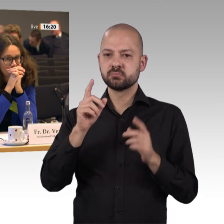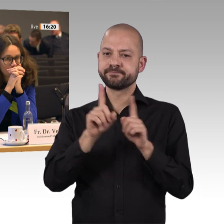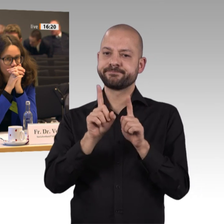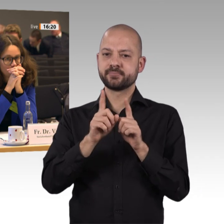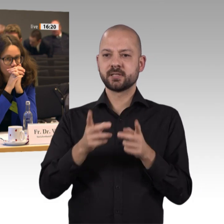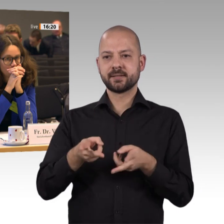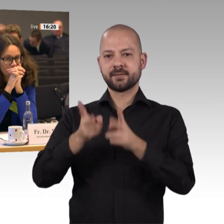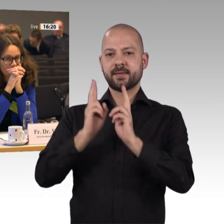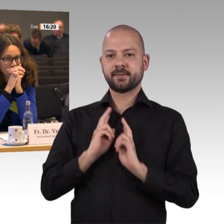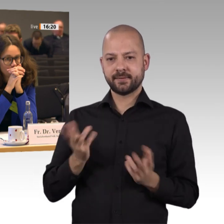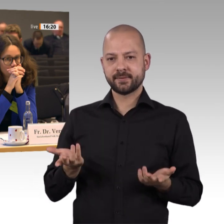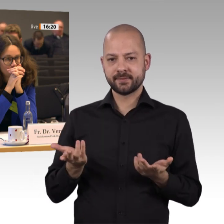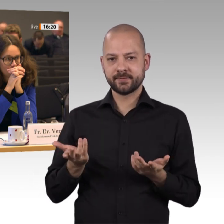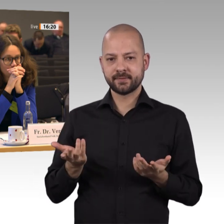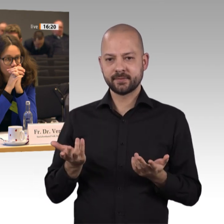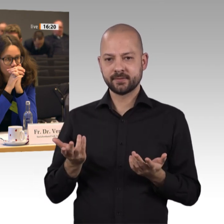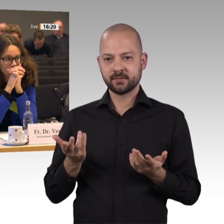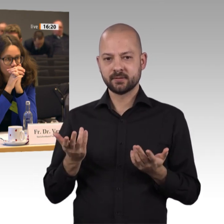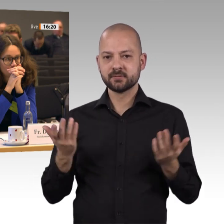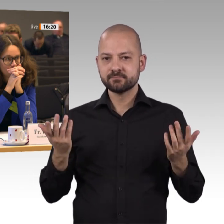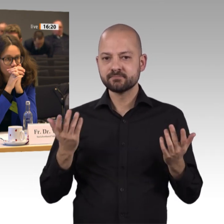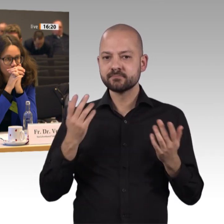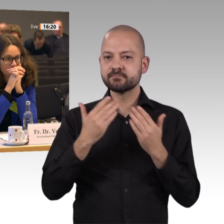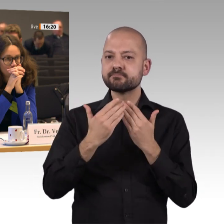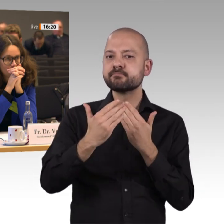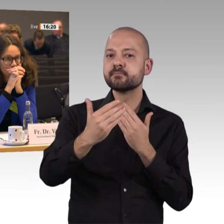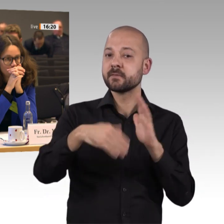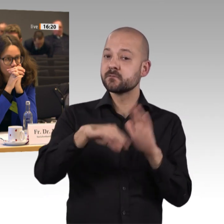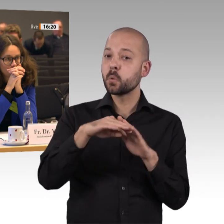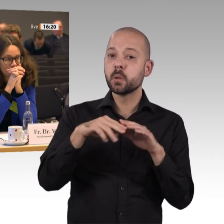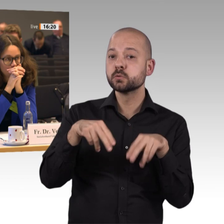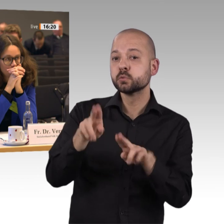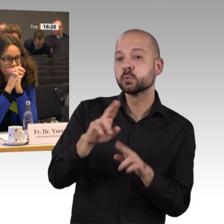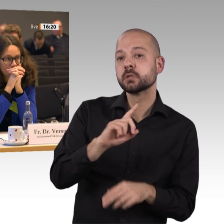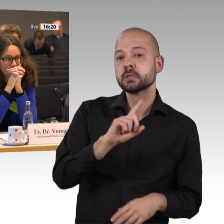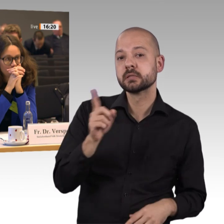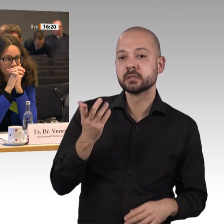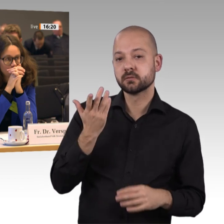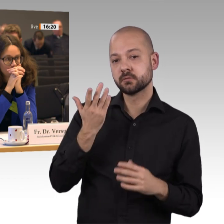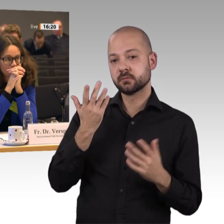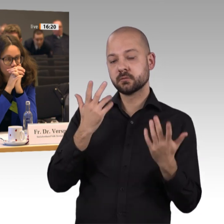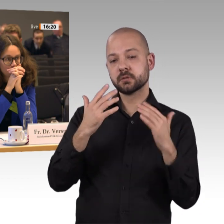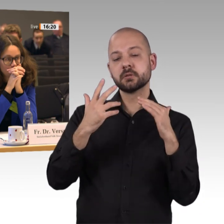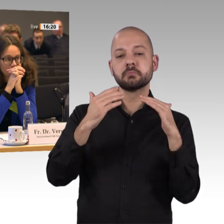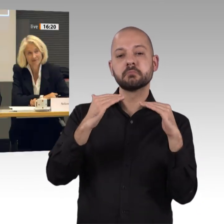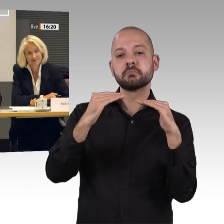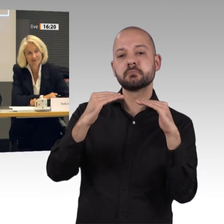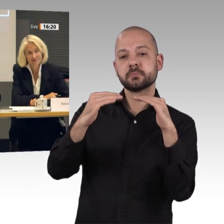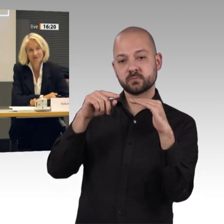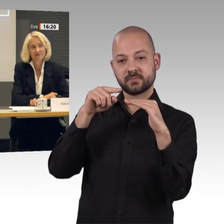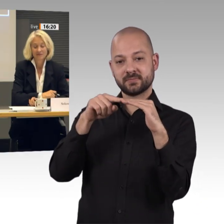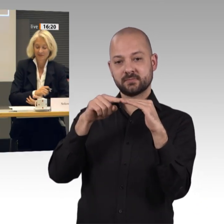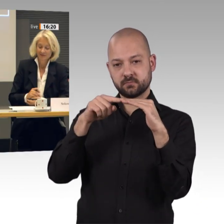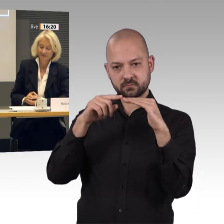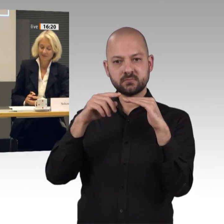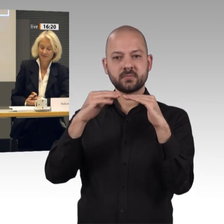würde, analog beispielsweise durch volle Ausschüttung und dann Verrechnung mit der Rentenversicherung oder eben an wahlweise eine Sonderzahlung.